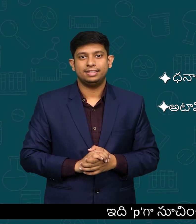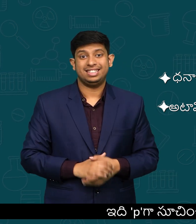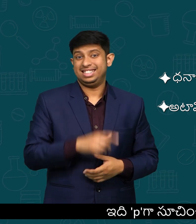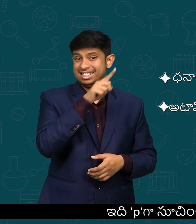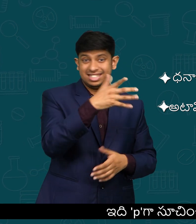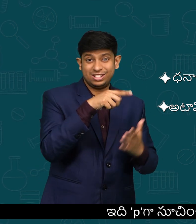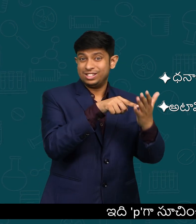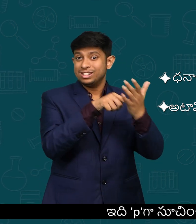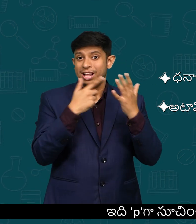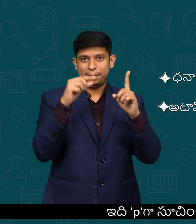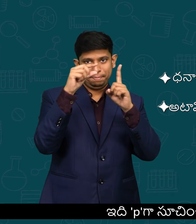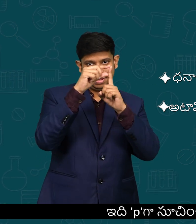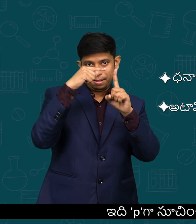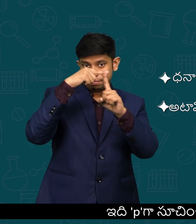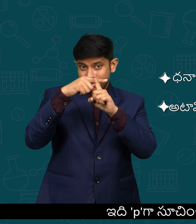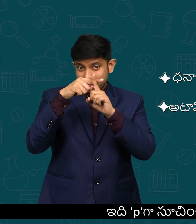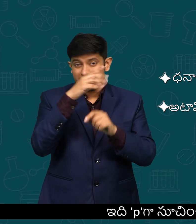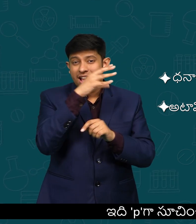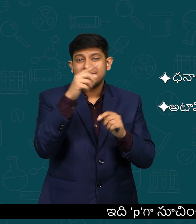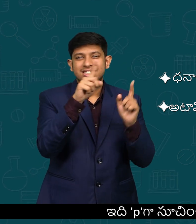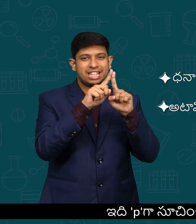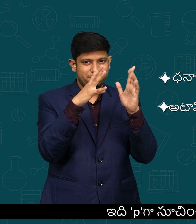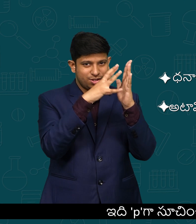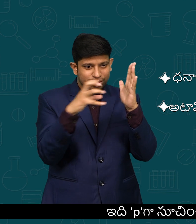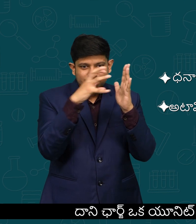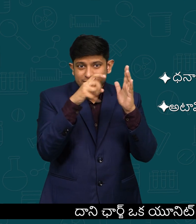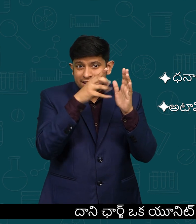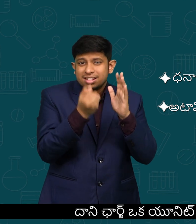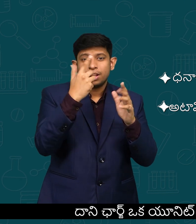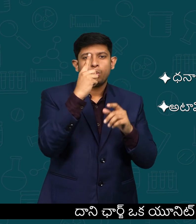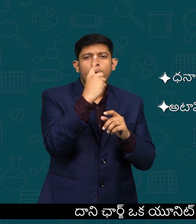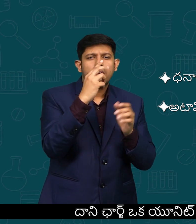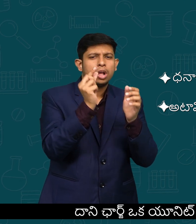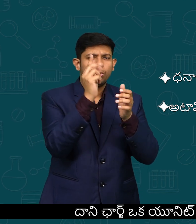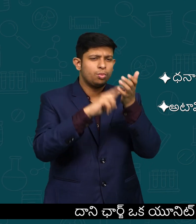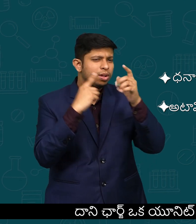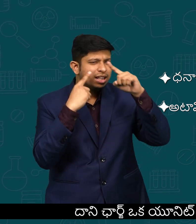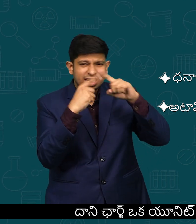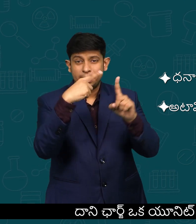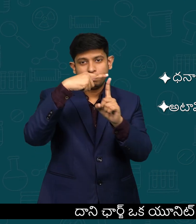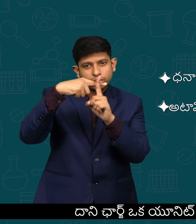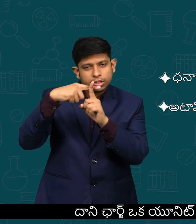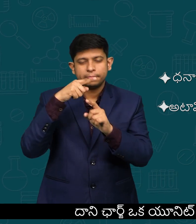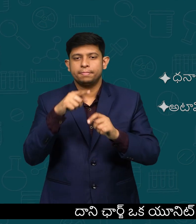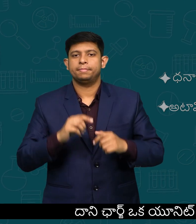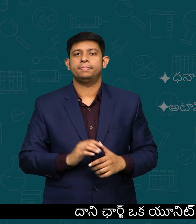ఇది పీగా సూచించబడుతుంది మరియు దాని ఛార్జ్ ఒక యూనిట్ పాజిటివ్గా తీసుకోబడుతుంది.